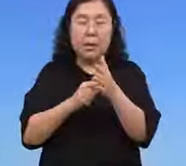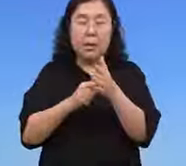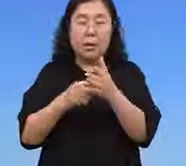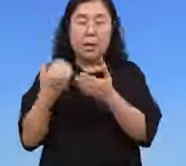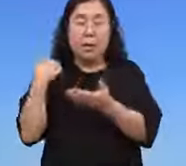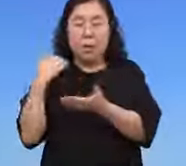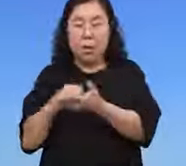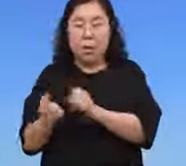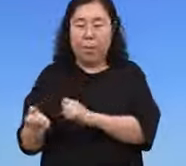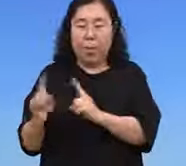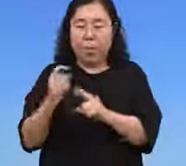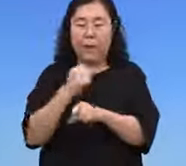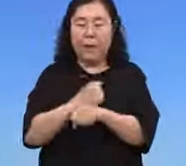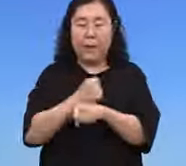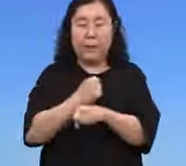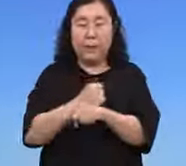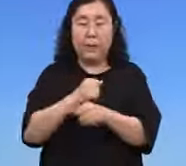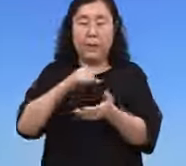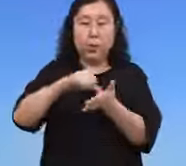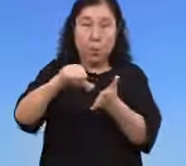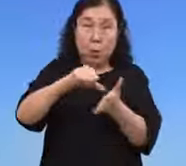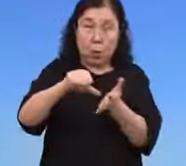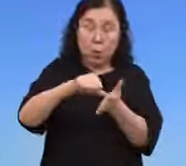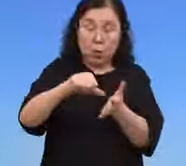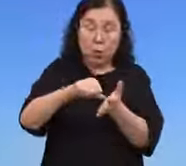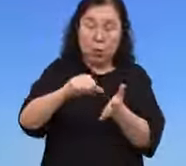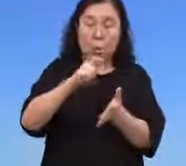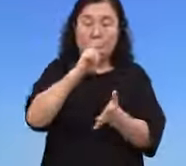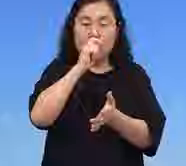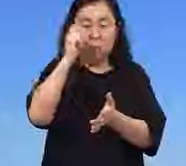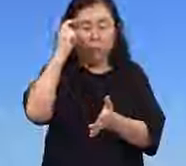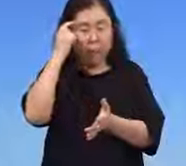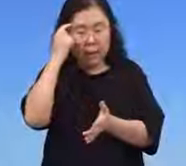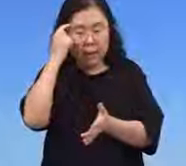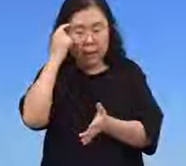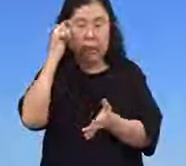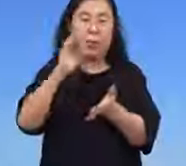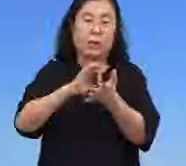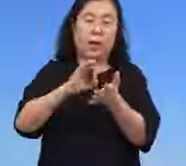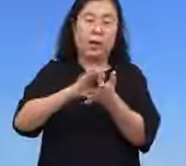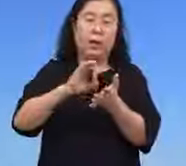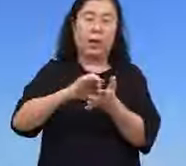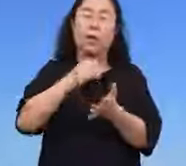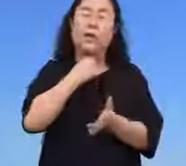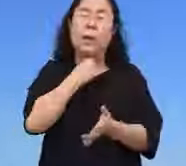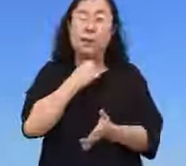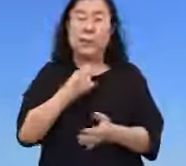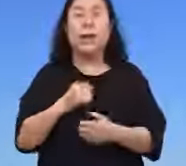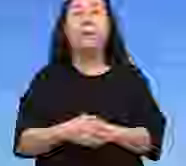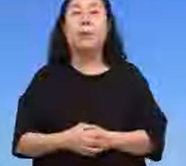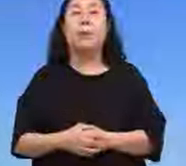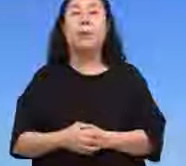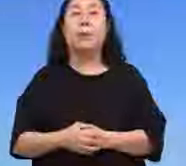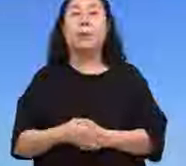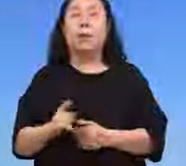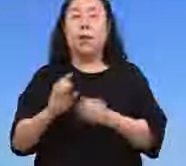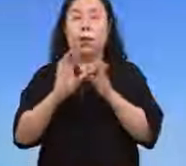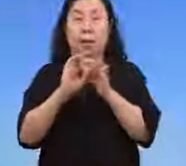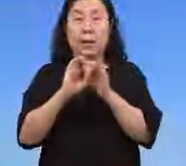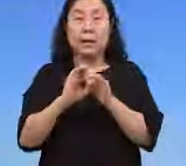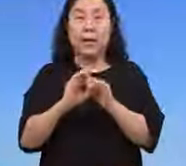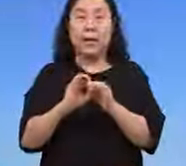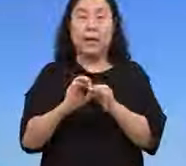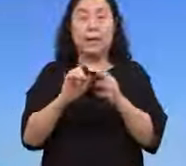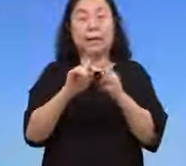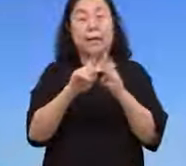마음을 회복하는 도구로 이 열매나 비유가 묵상이 되고 쓰여졌으면 좋겠는데요, 그런 마음에서 저는